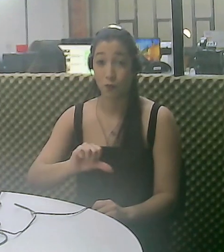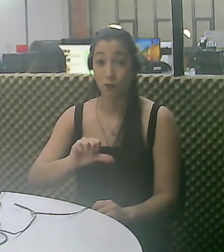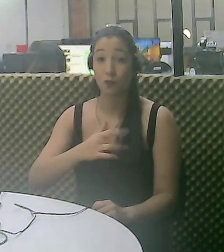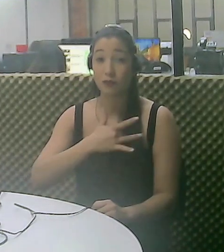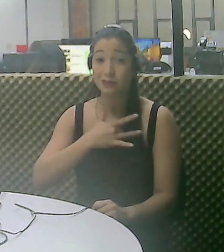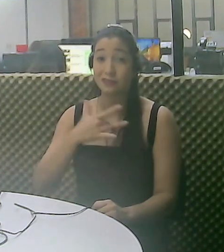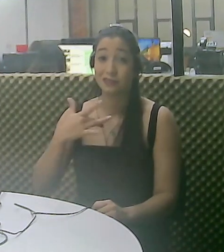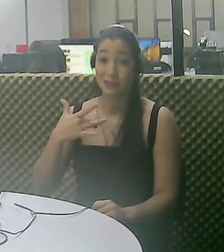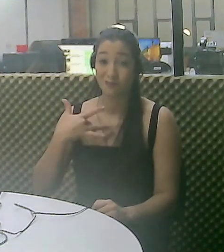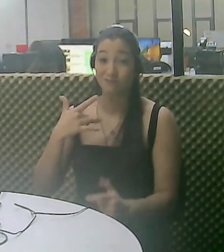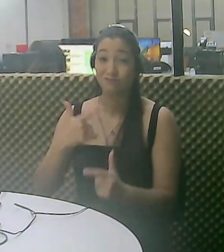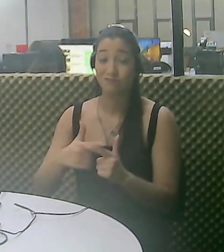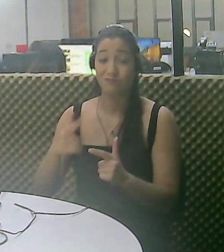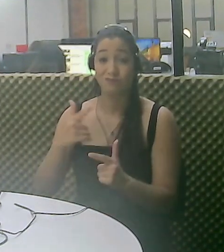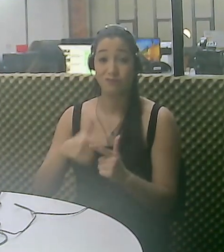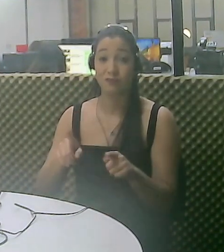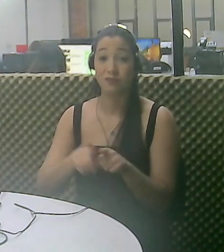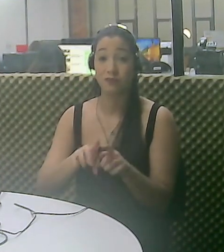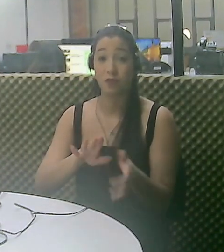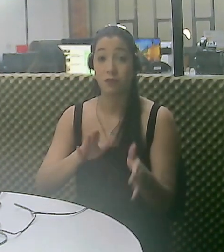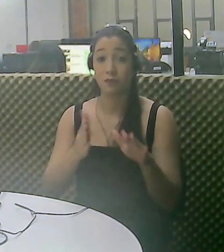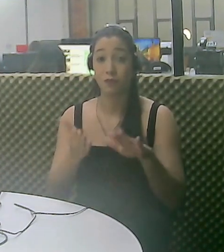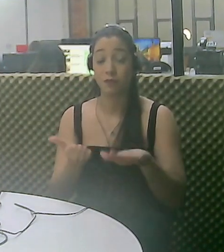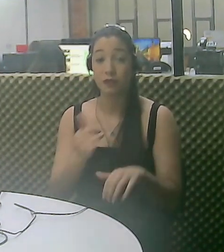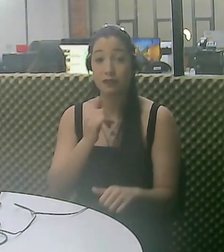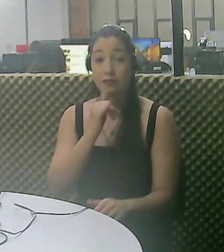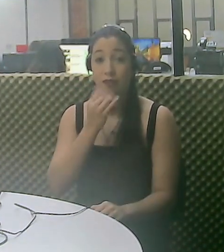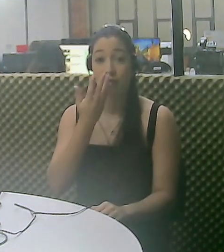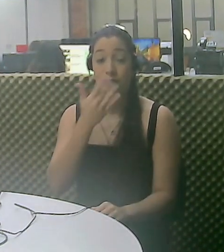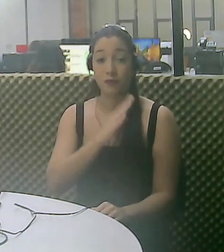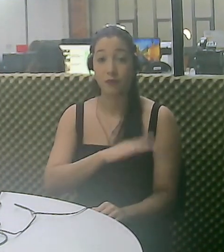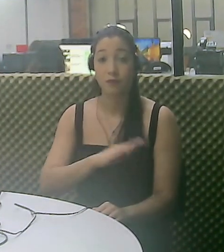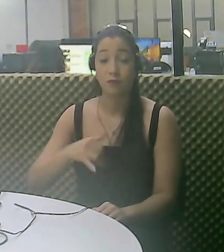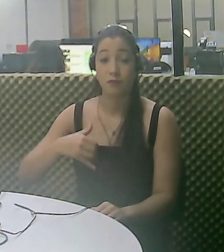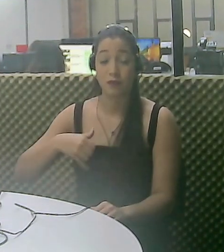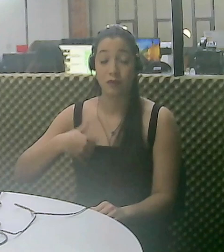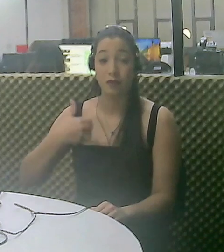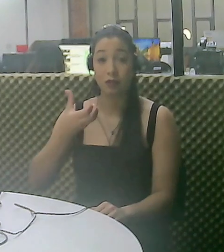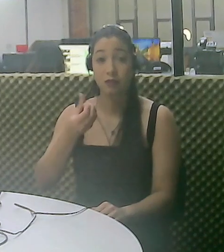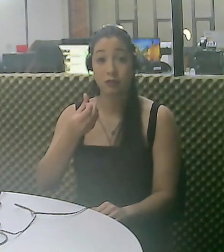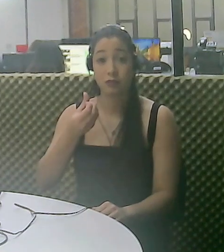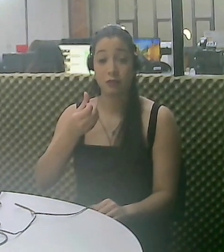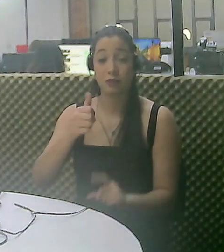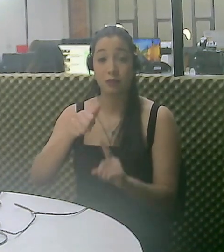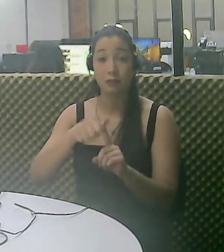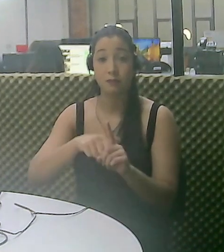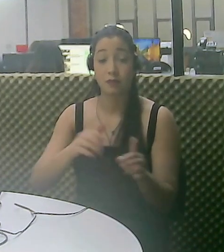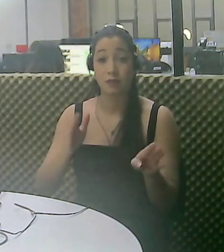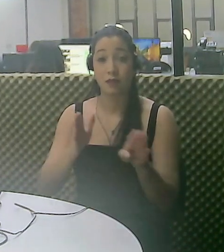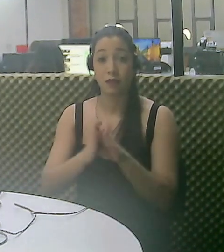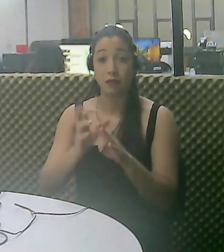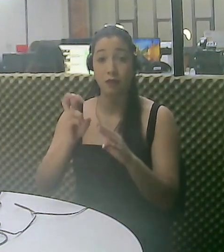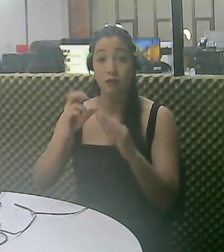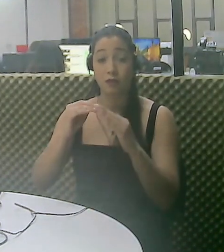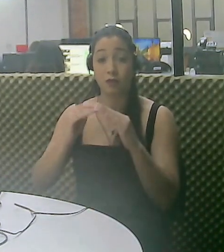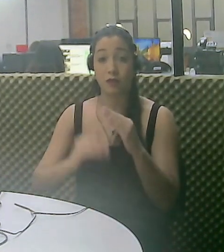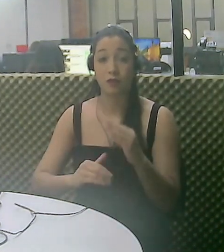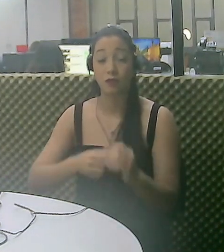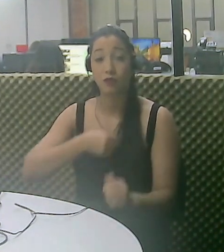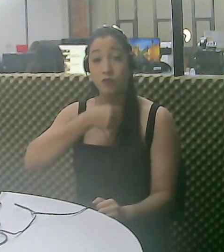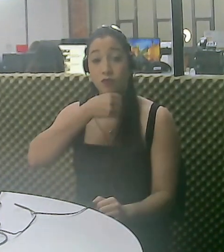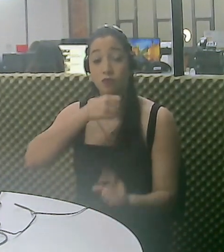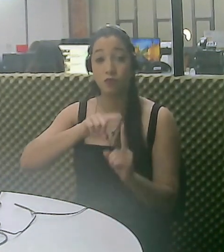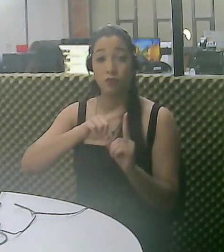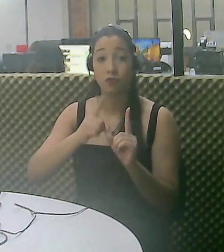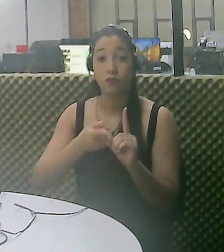de complicação e até de óbito. Por exemplo, as crianças de 6 meses a menores de 5 anos, os idosos, as